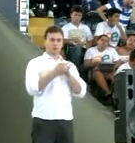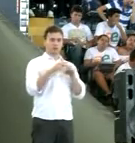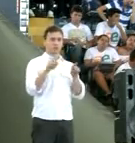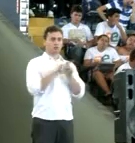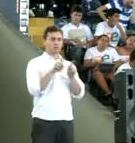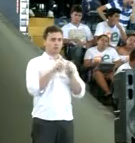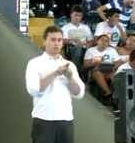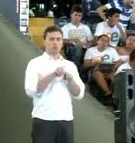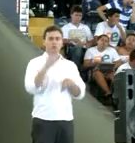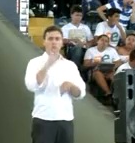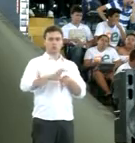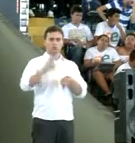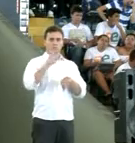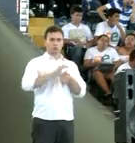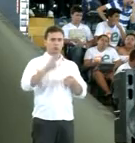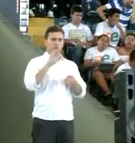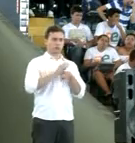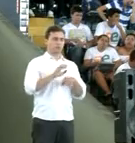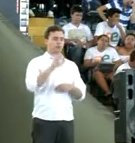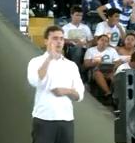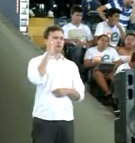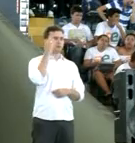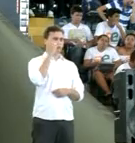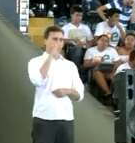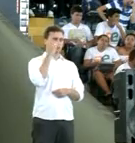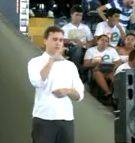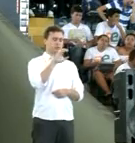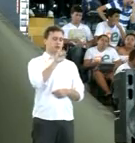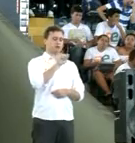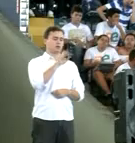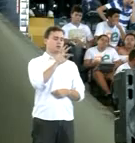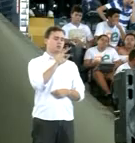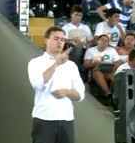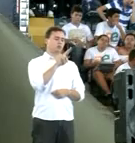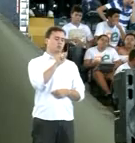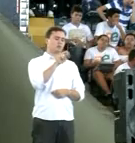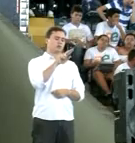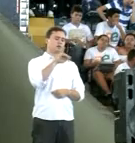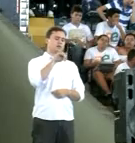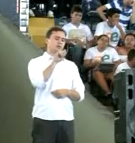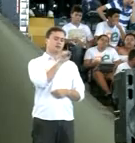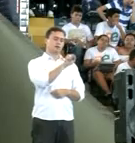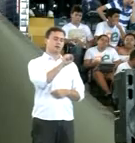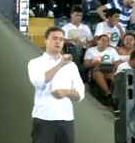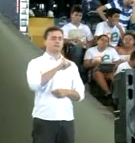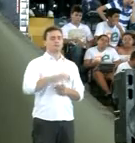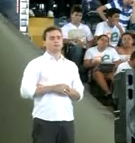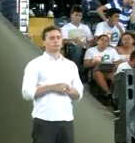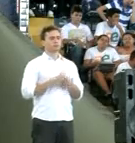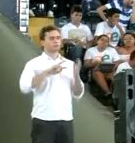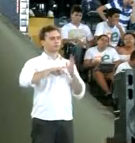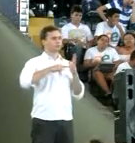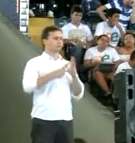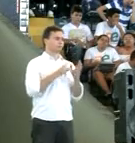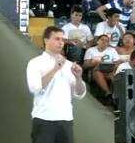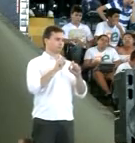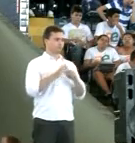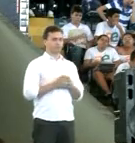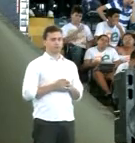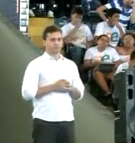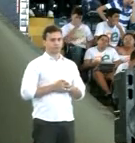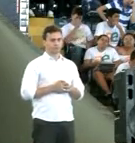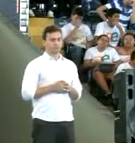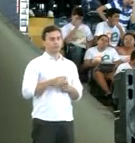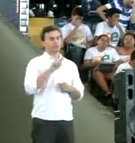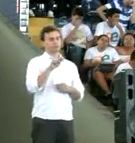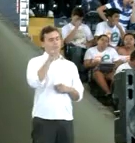que quase ninguém conhece, Ciências Atuariais. O que é isso, Thiago? O que é o atuário?